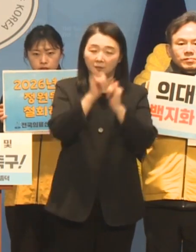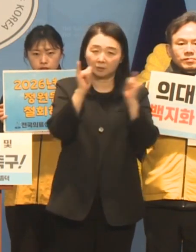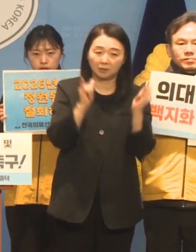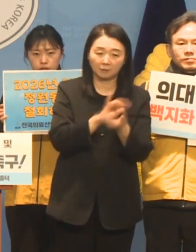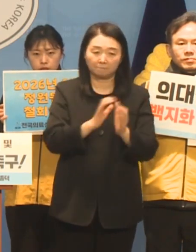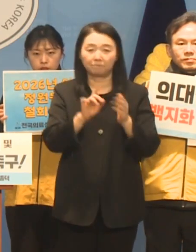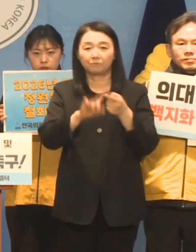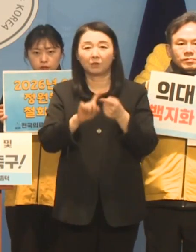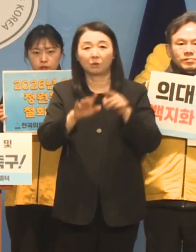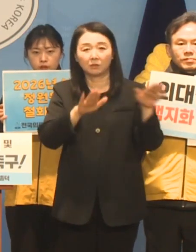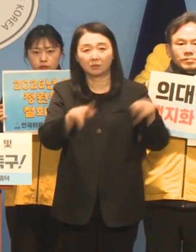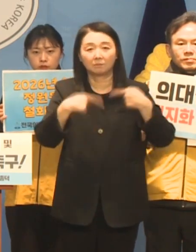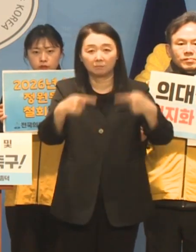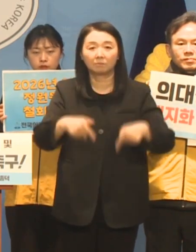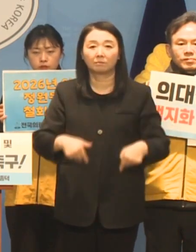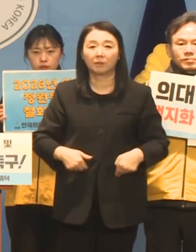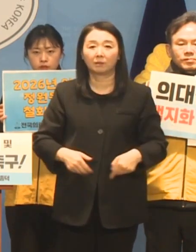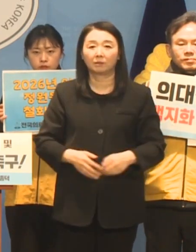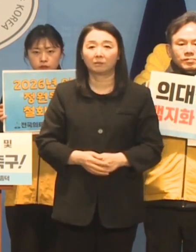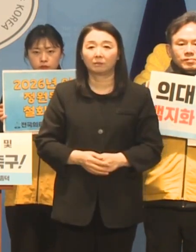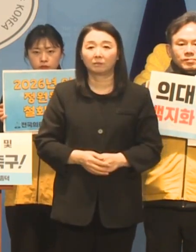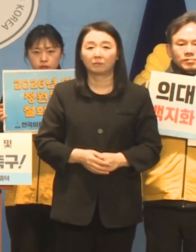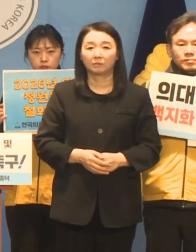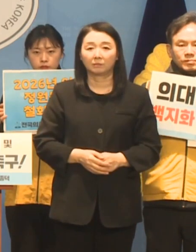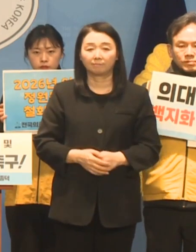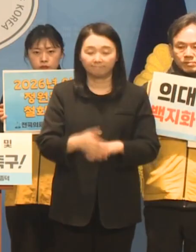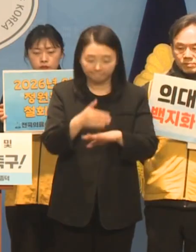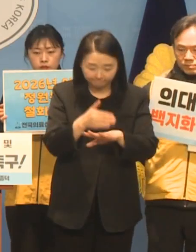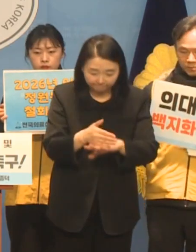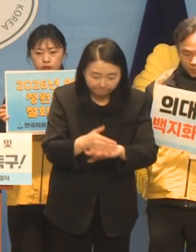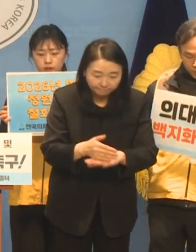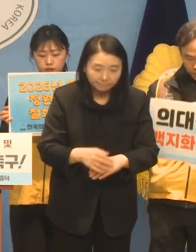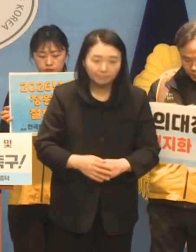지금 당장 참여해야 할 것입니다. 감사합니다.